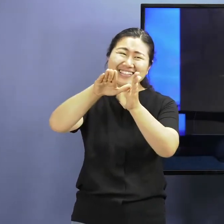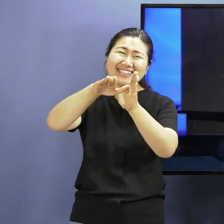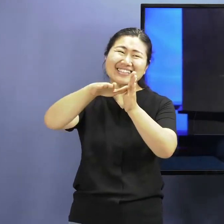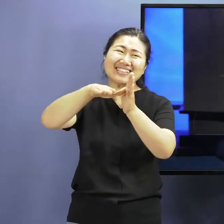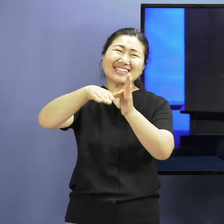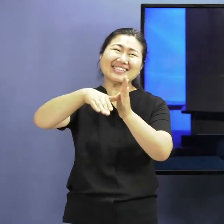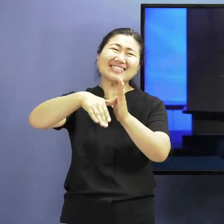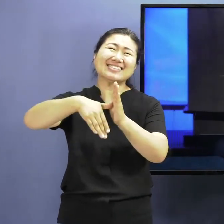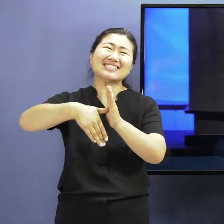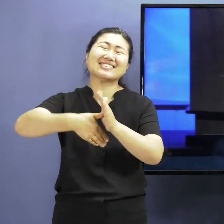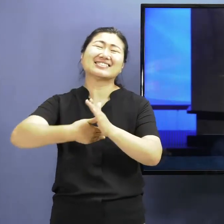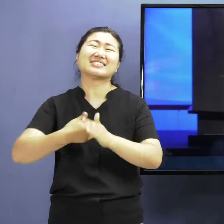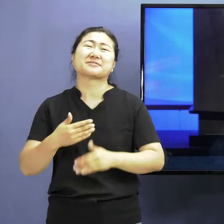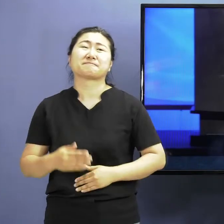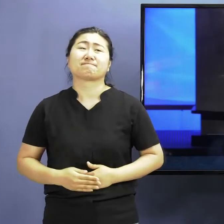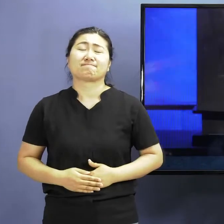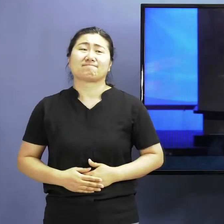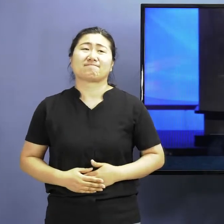시간이,